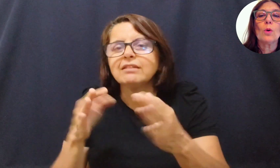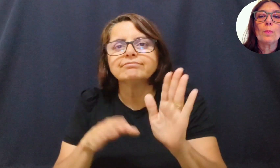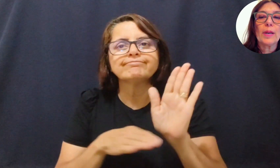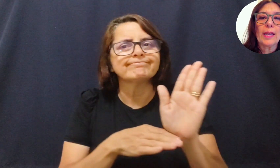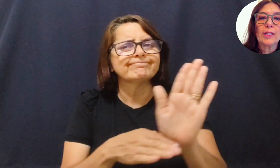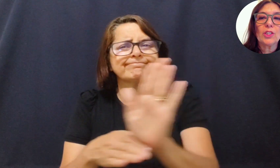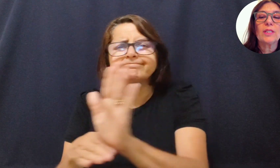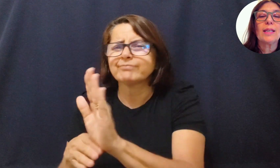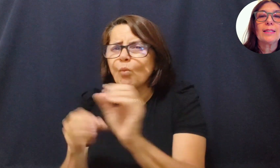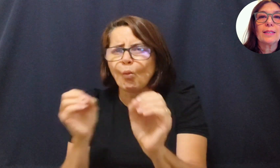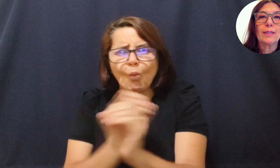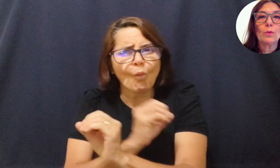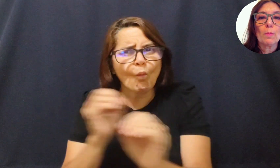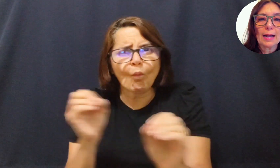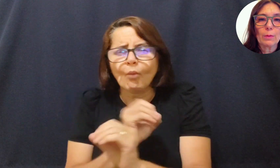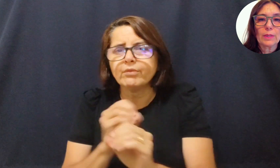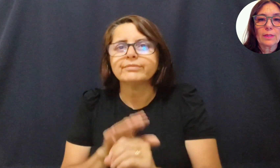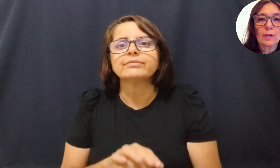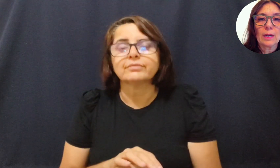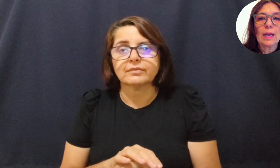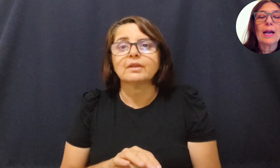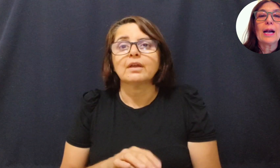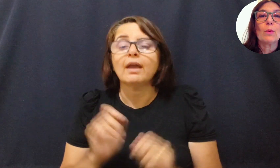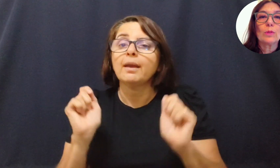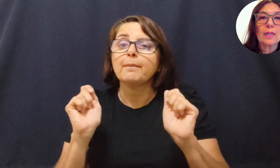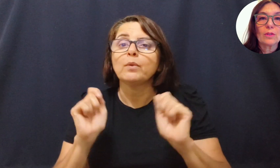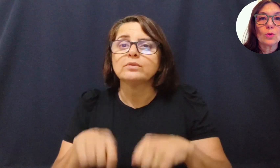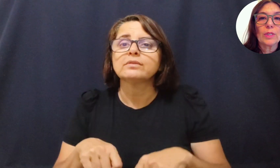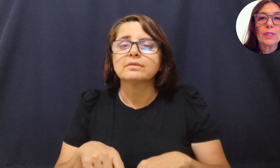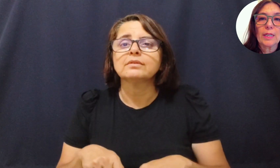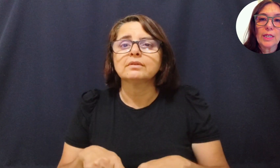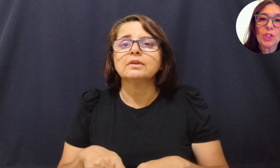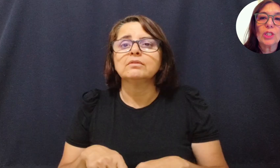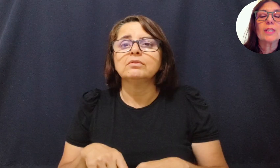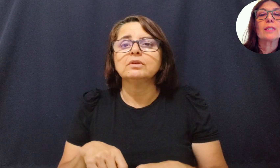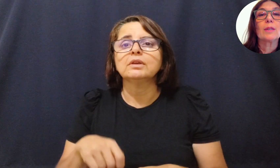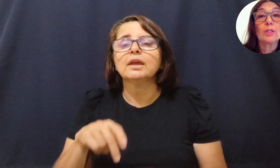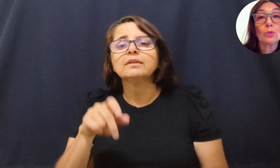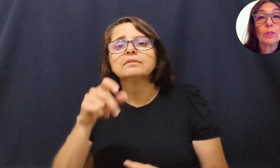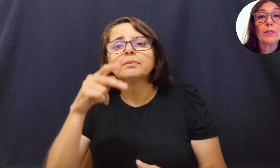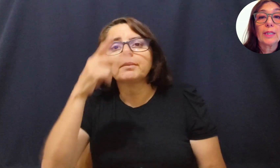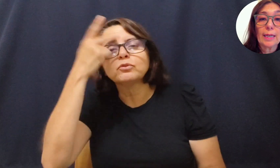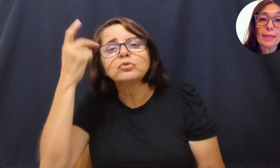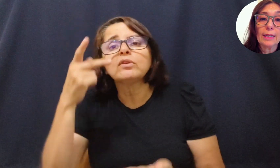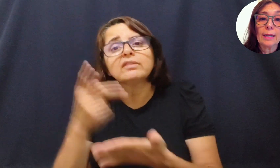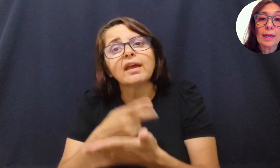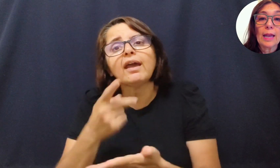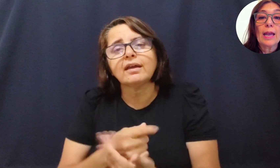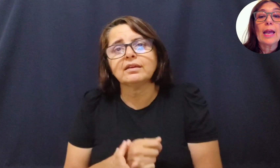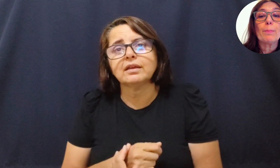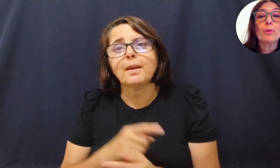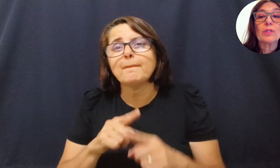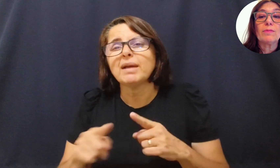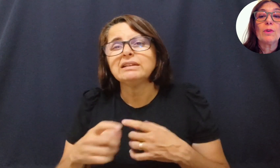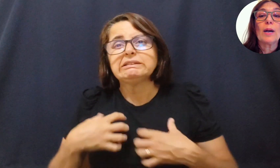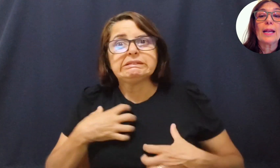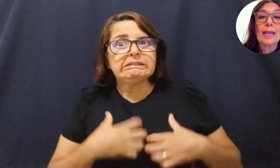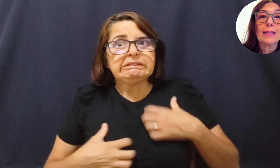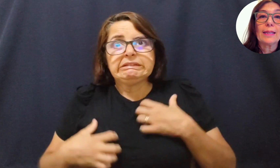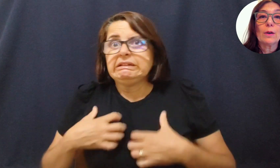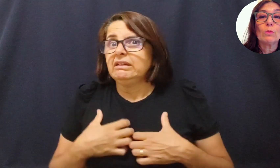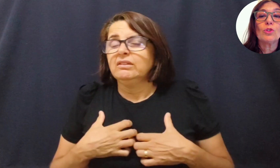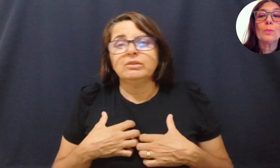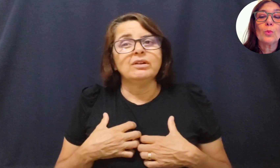e compreende silenciando mágoas. Acusações e críticas não ajudam ninguém. É possível